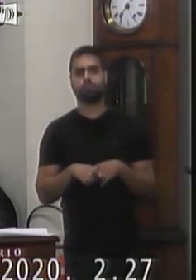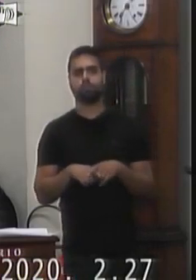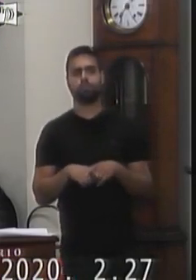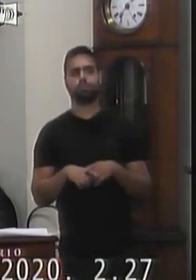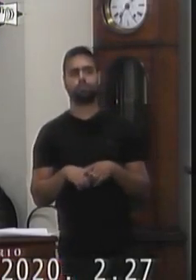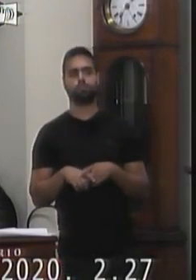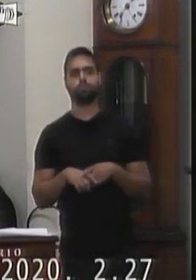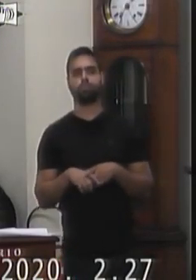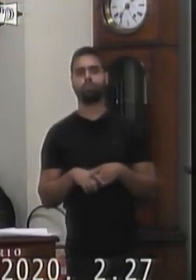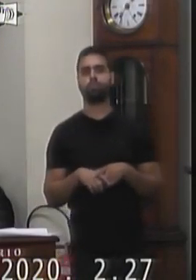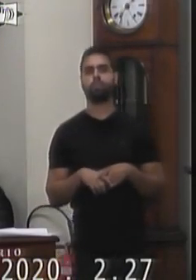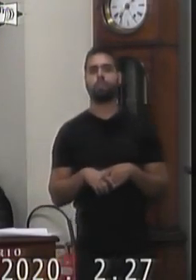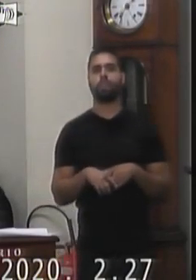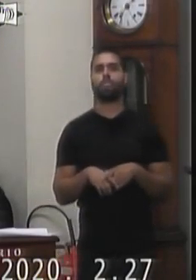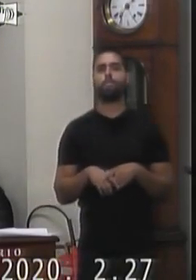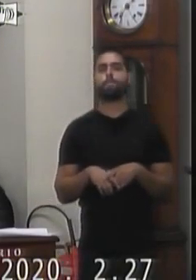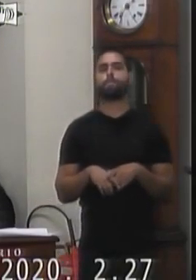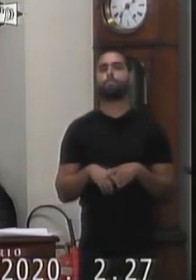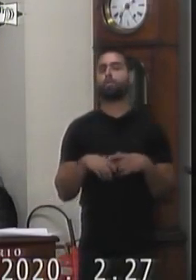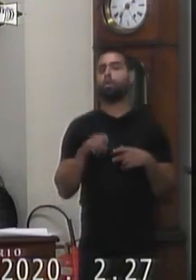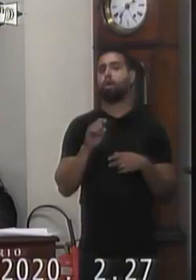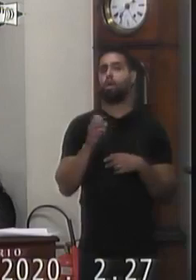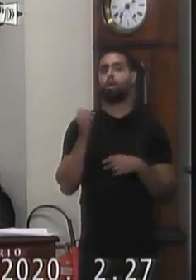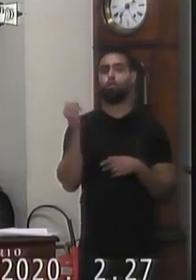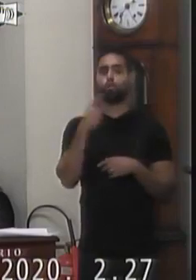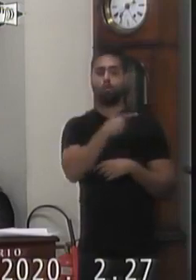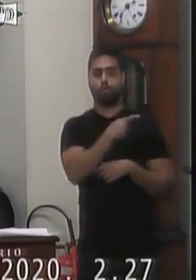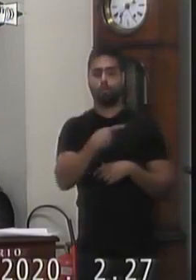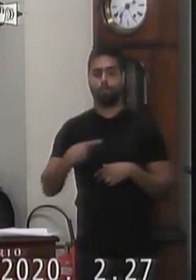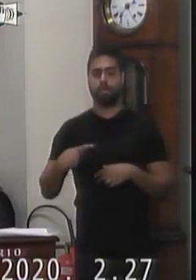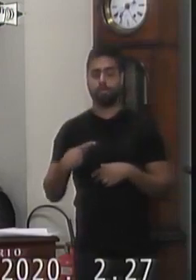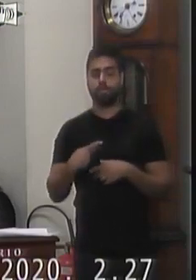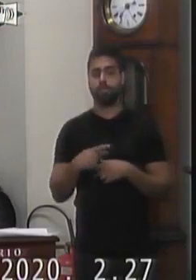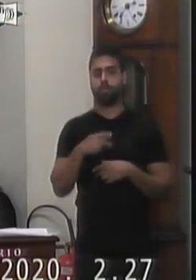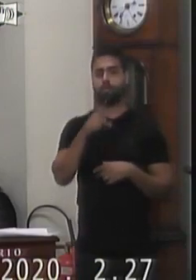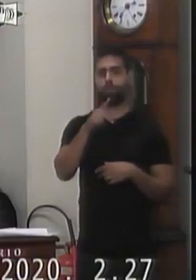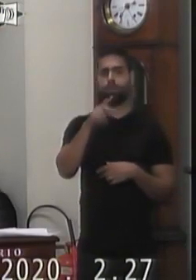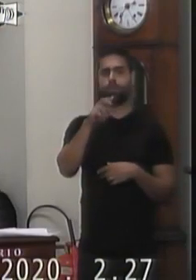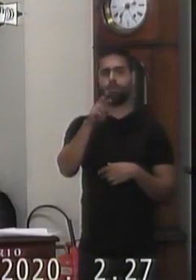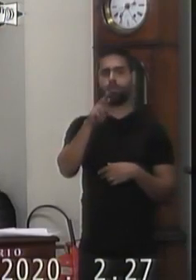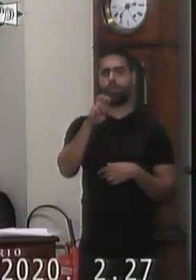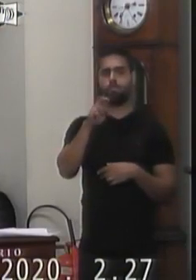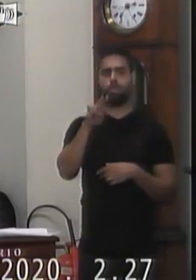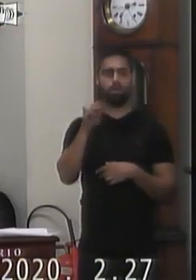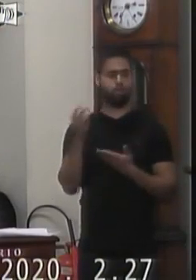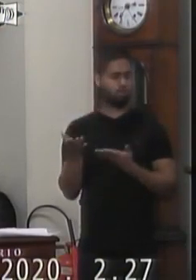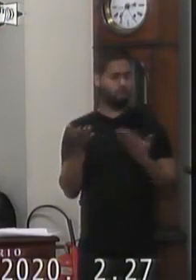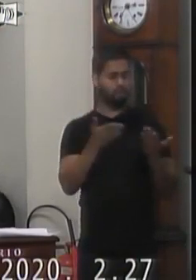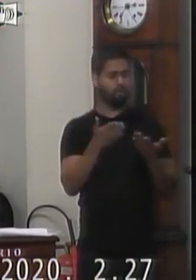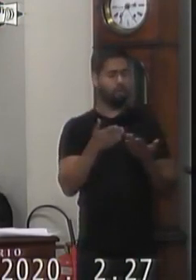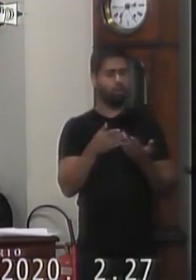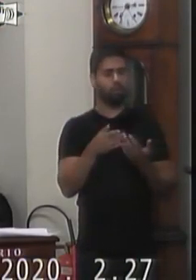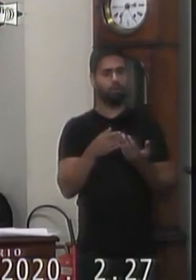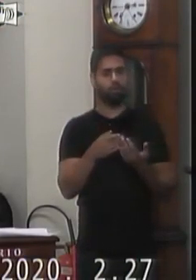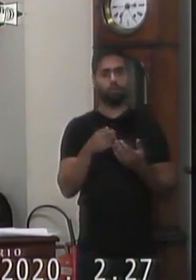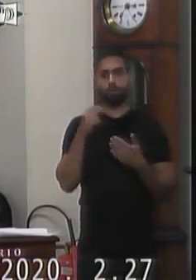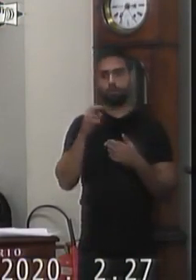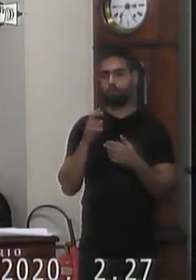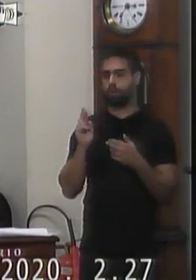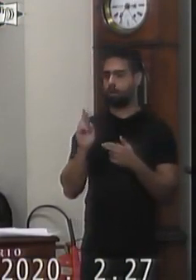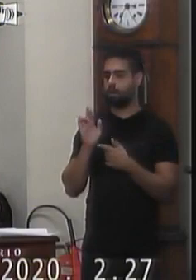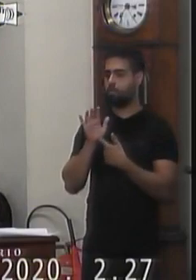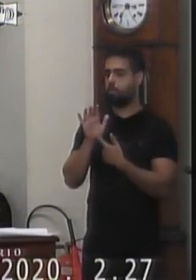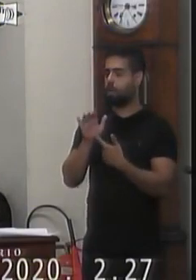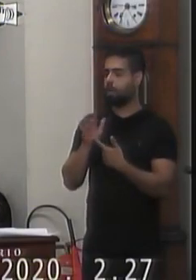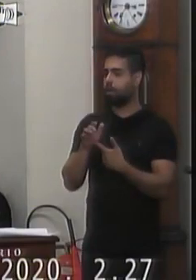falou, vereador, o novo presidente da Prev nem esteve ainda na Câmara Legislativa para se apresentar e mostrar o